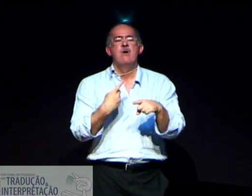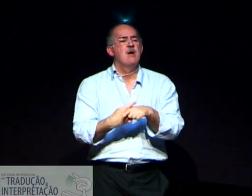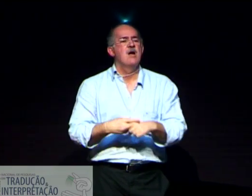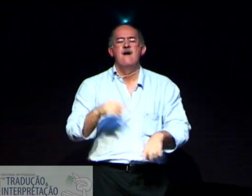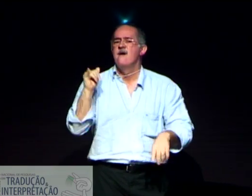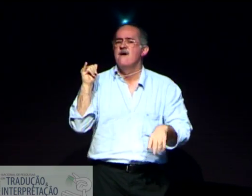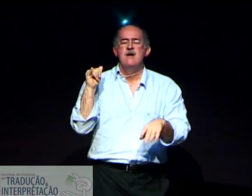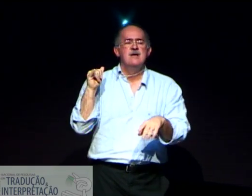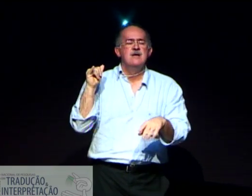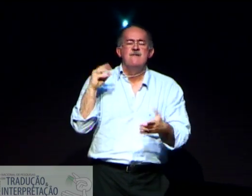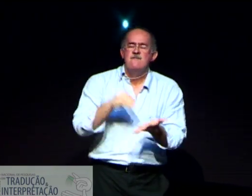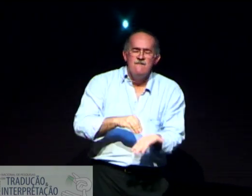questão legal.